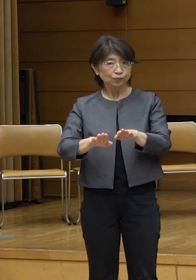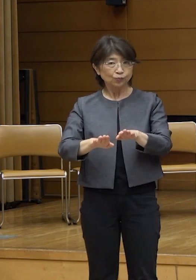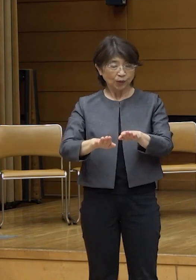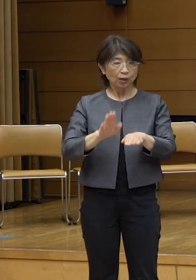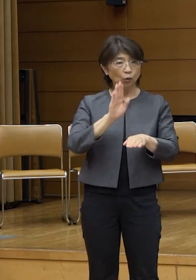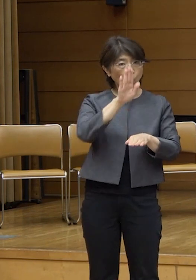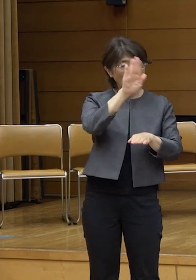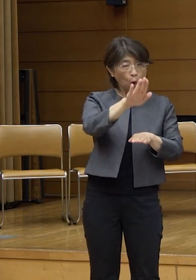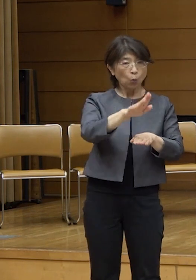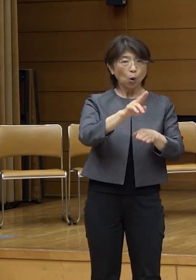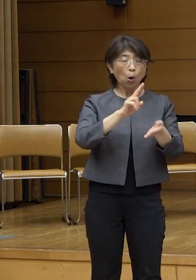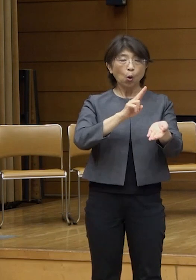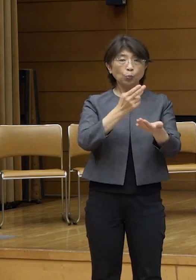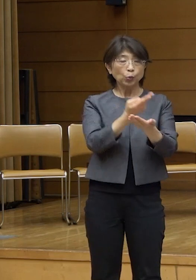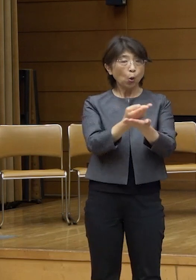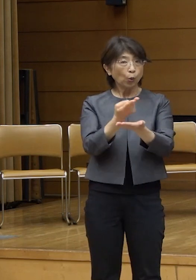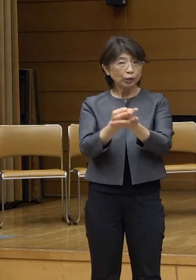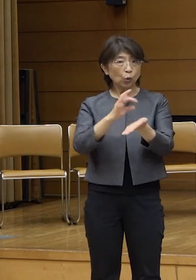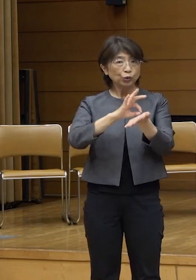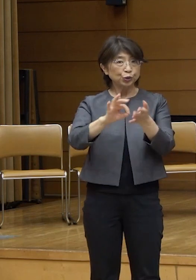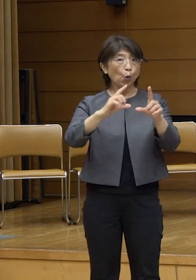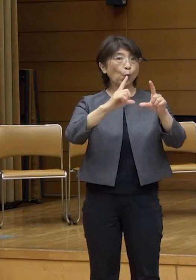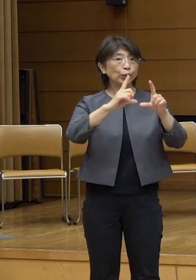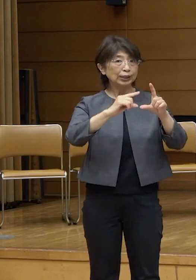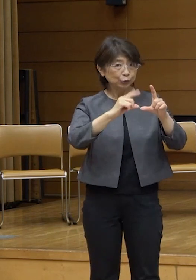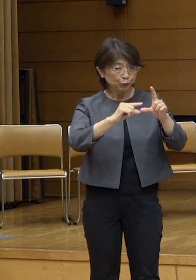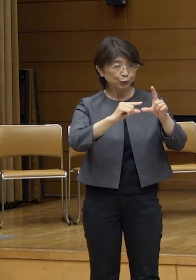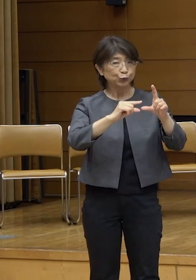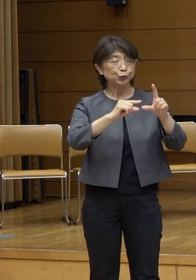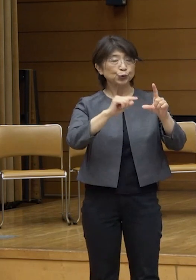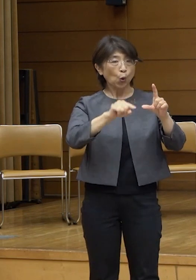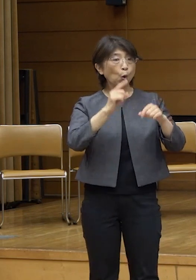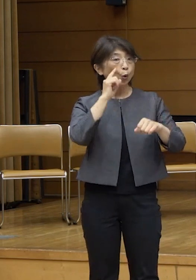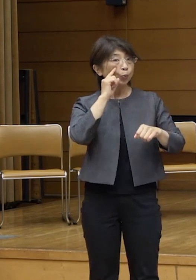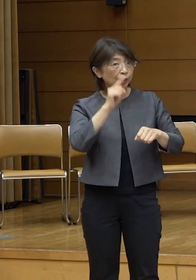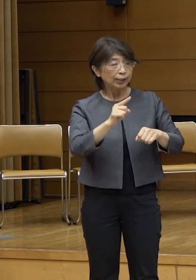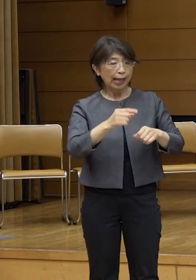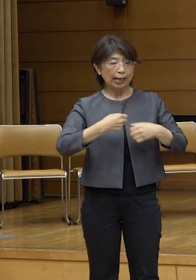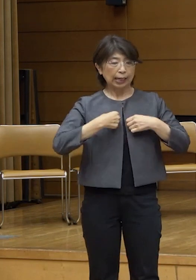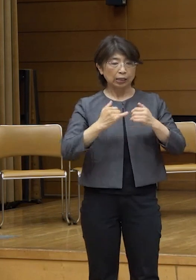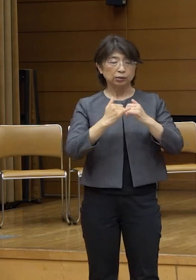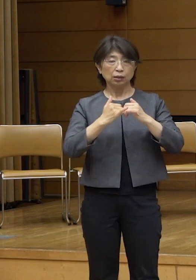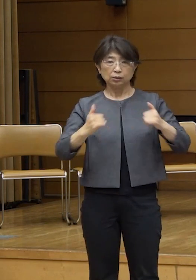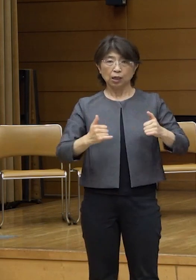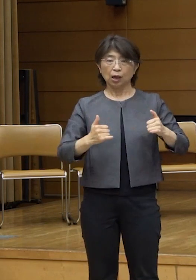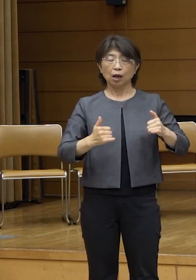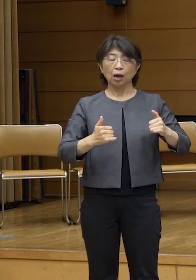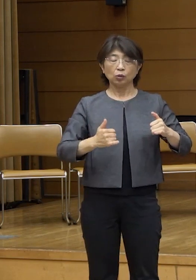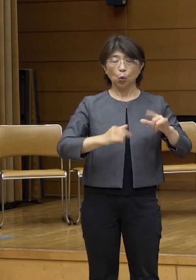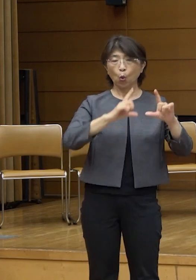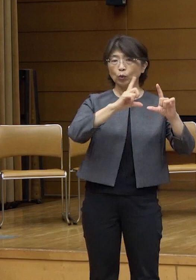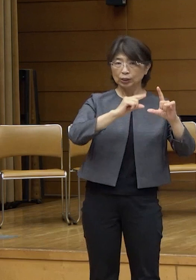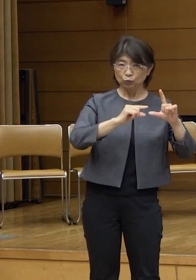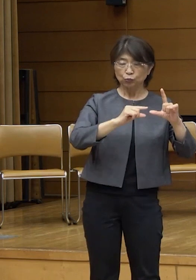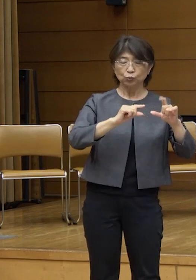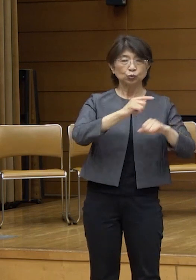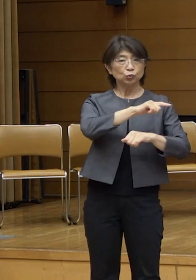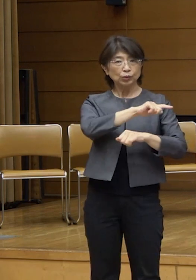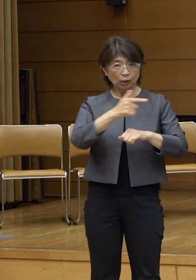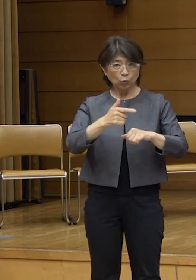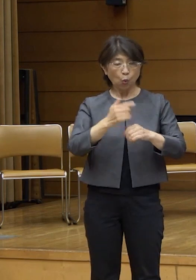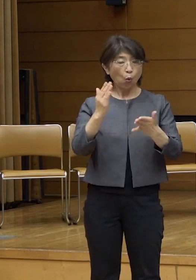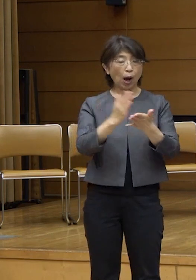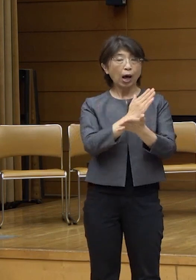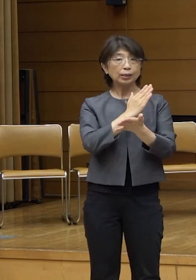ていうもので皆さんこう、まあ、感染者数だったり病床使用率で皆さんこう判断して自分た